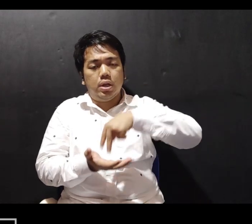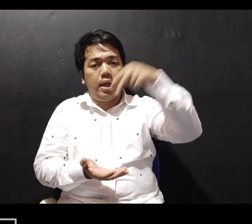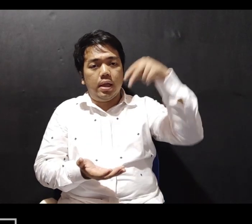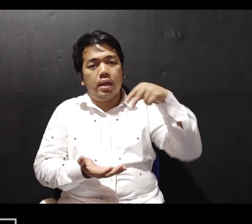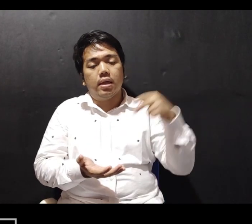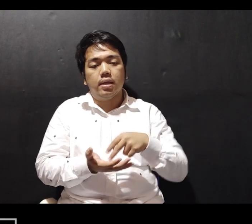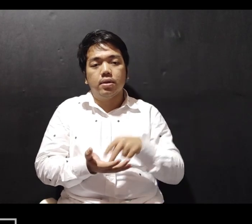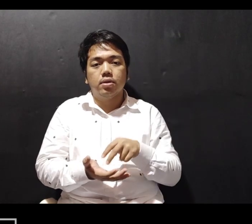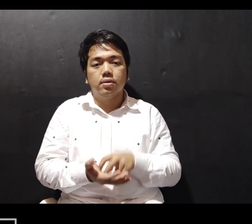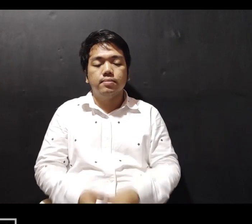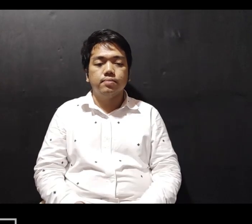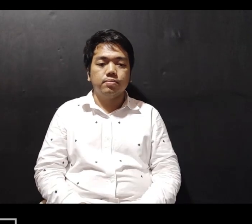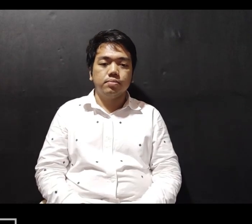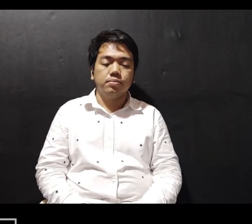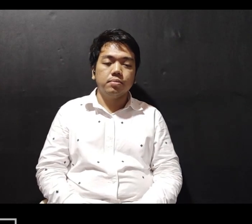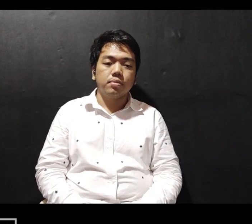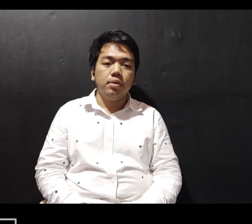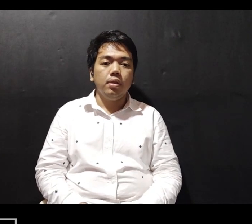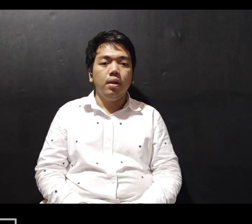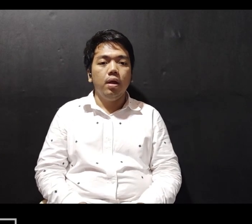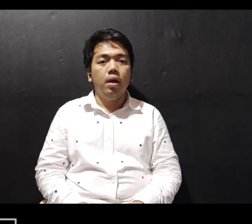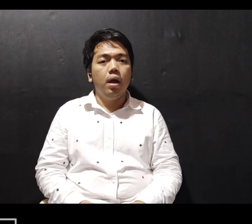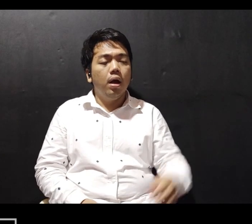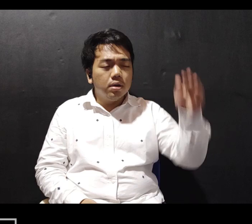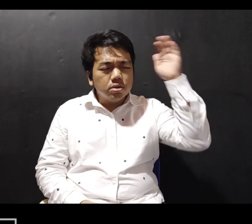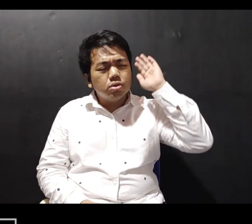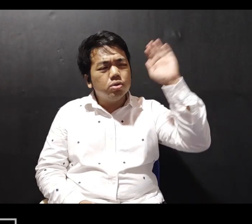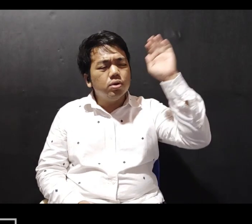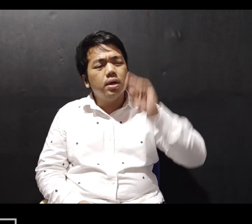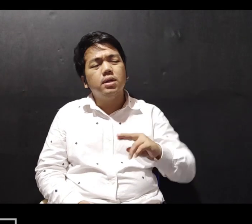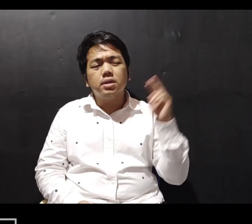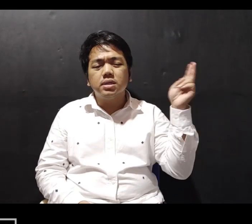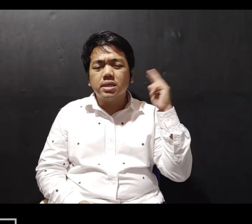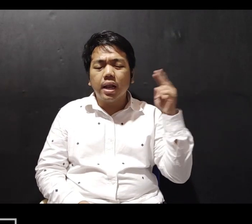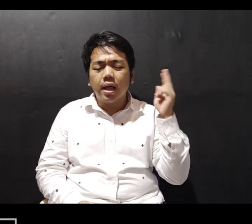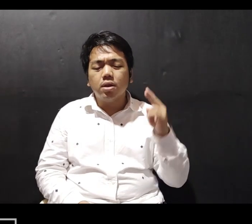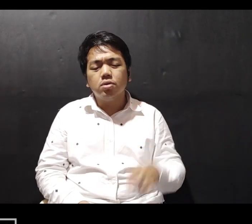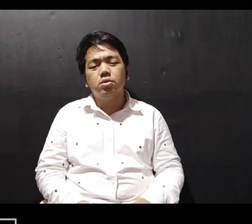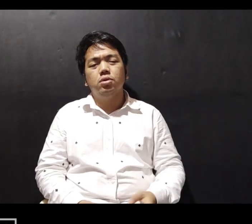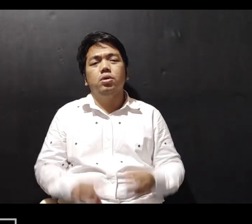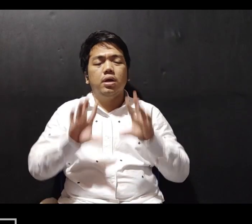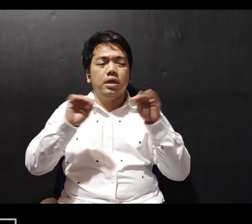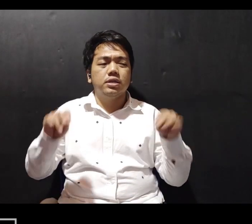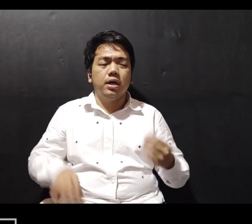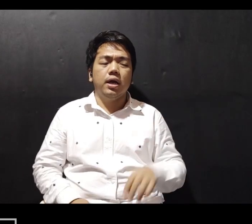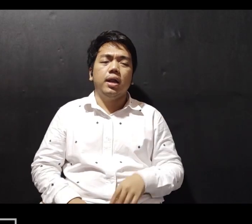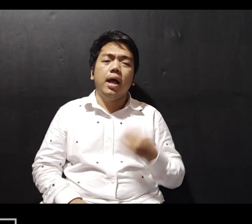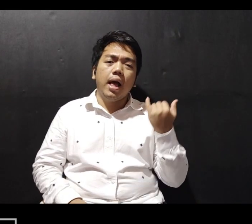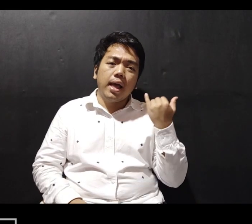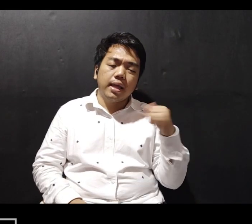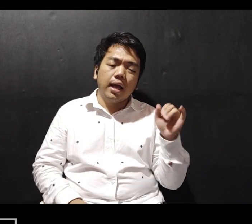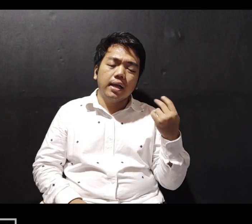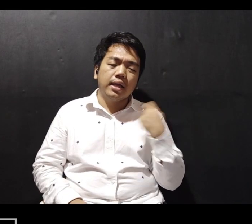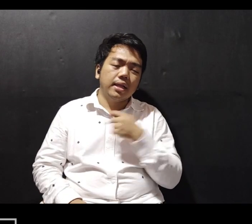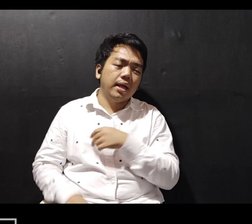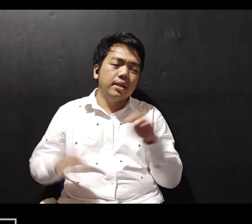the thing of God. Tuhan selalu melakukan sesuatu yang kita belum mengerti dan akhirnya kita mengerti pada akhirnya. Oleh karena itu kita harus